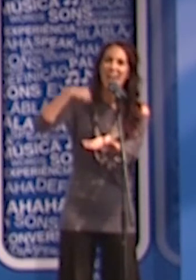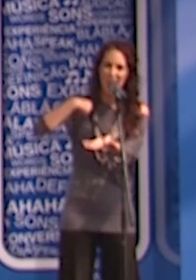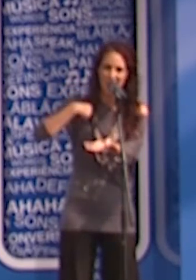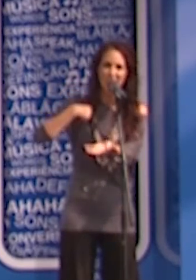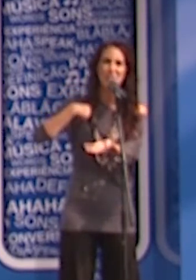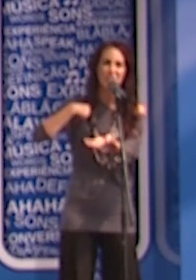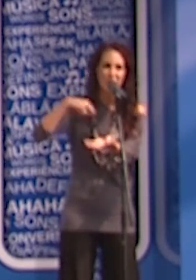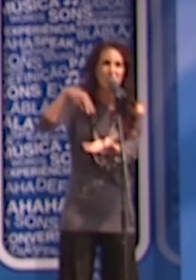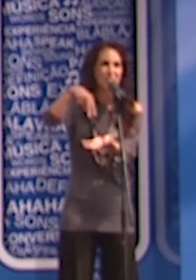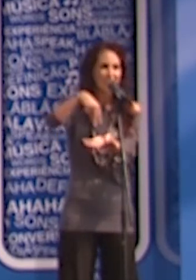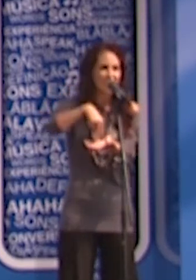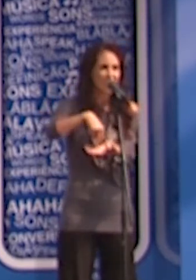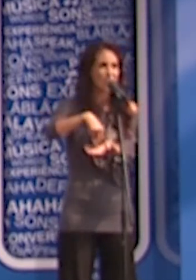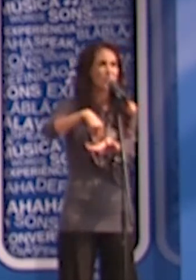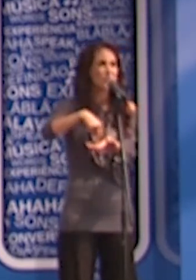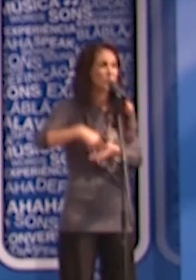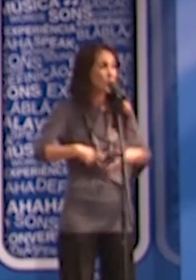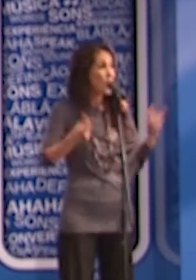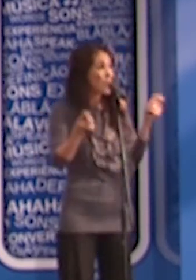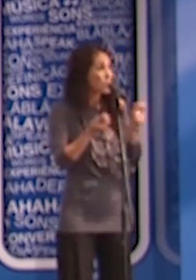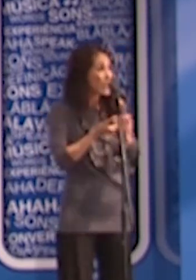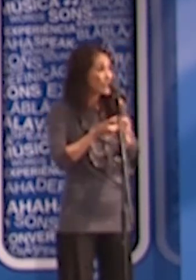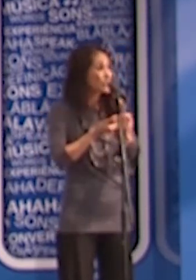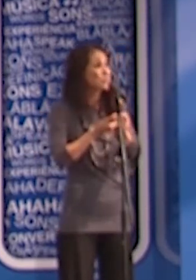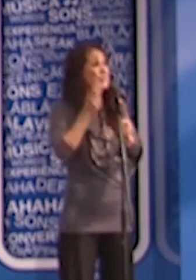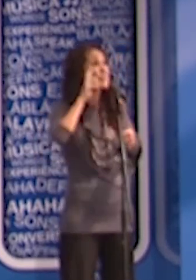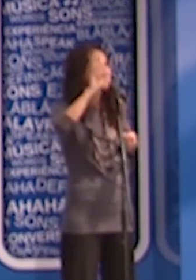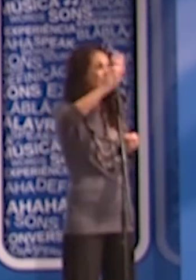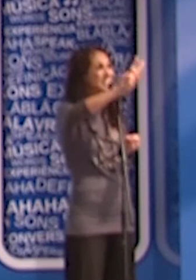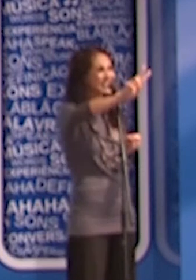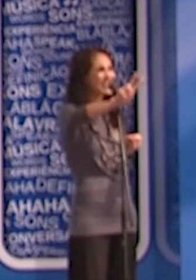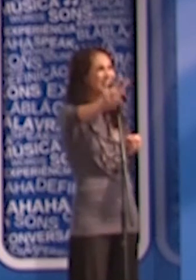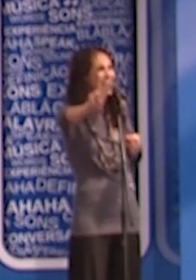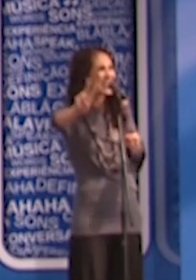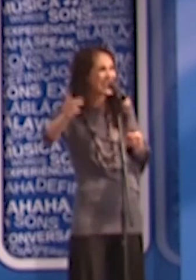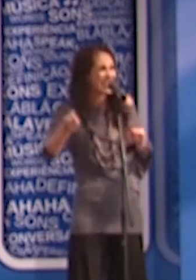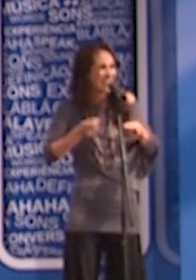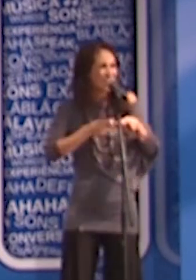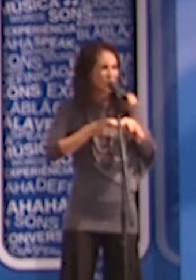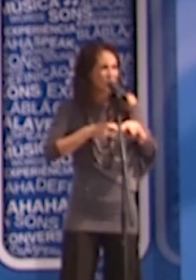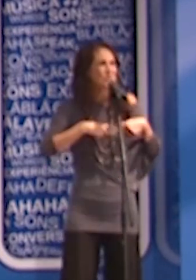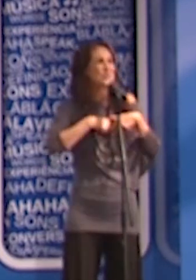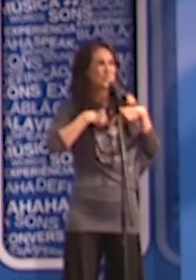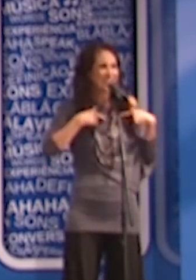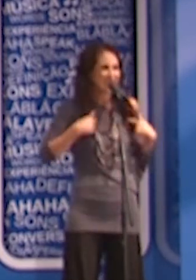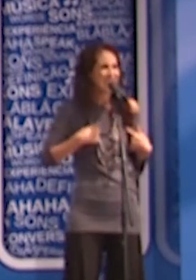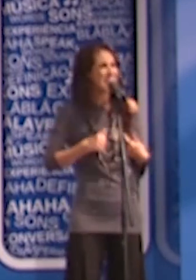estiveres, eu estou contigo, perto da vista,